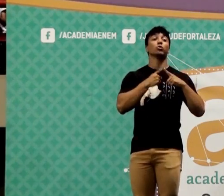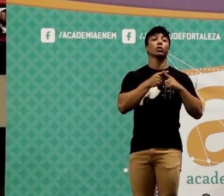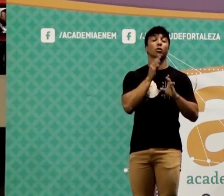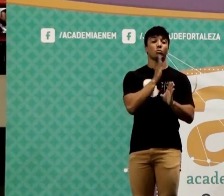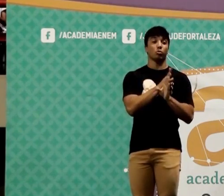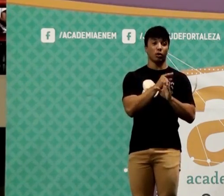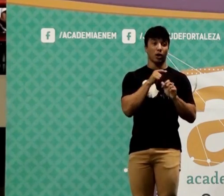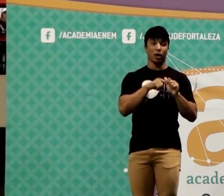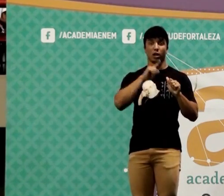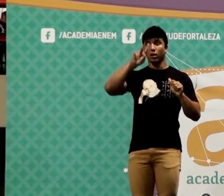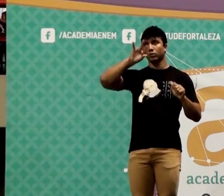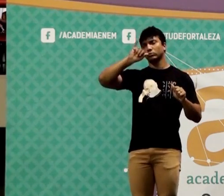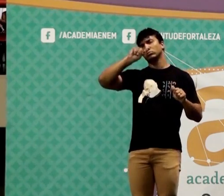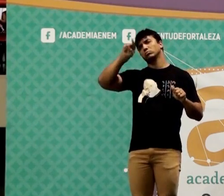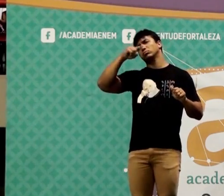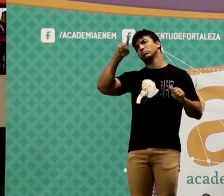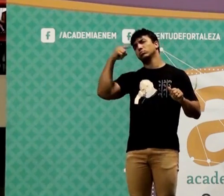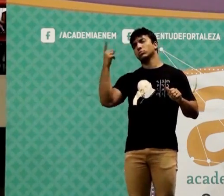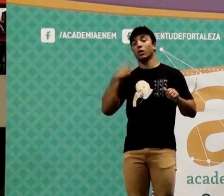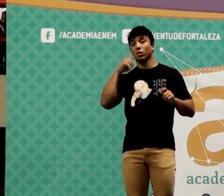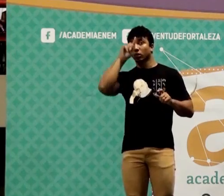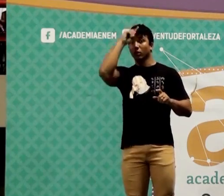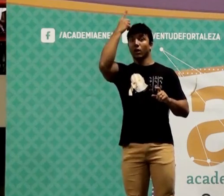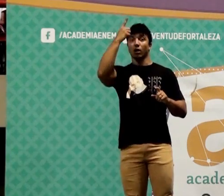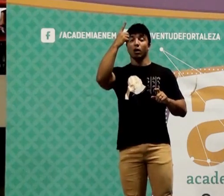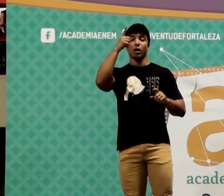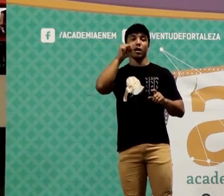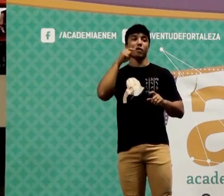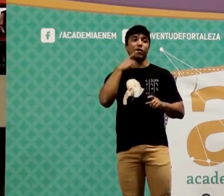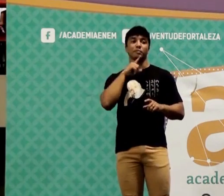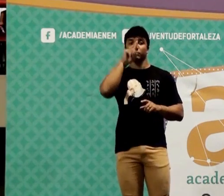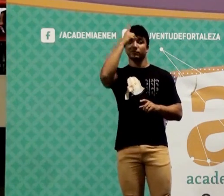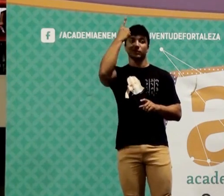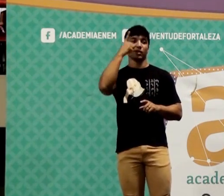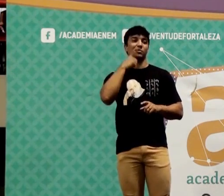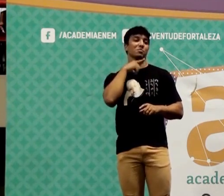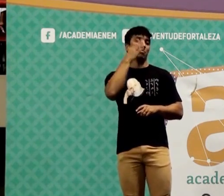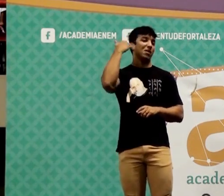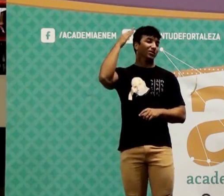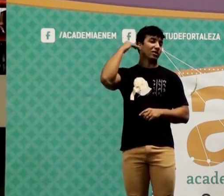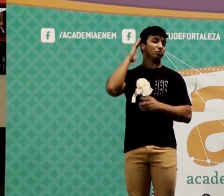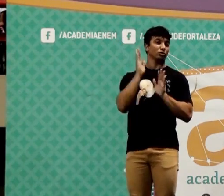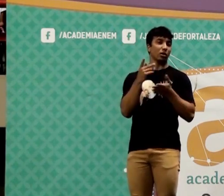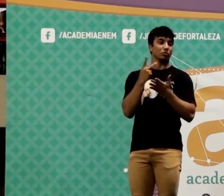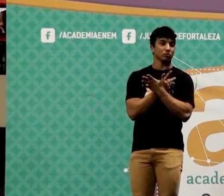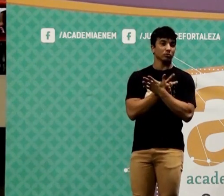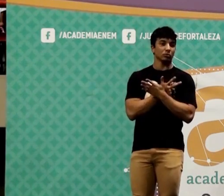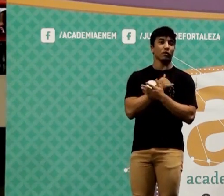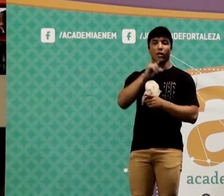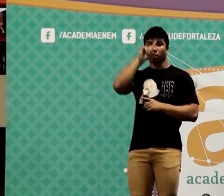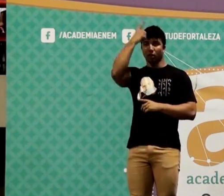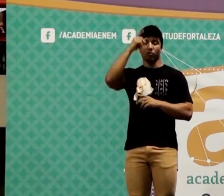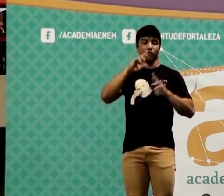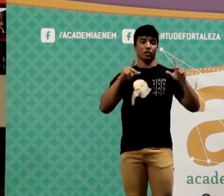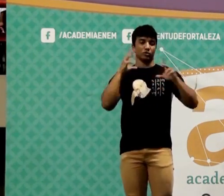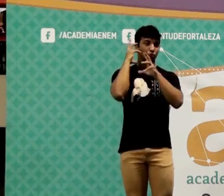depois, 200 anos depois da Idade Média, chegou um grupo de filósofos e disse assim, ó, a Idade Média era a Idade das